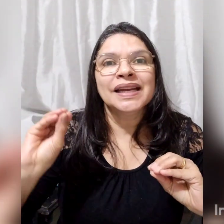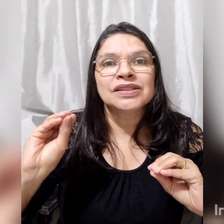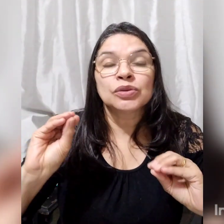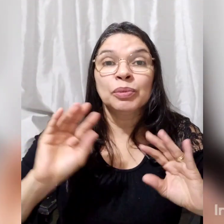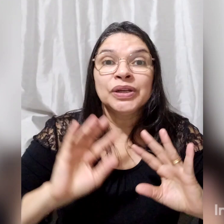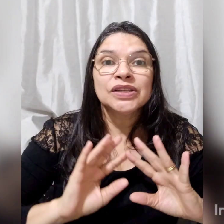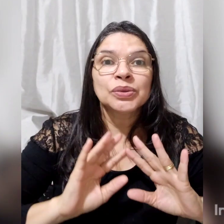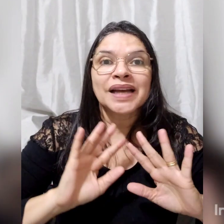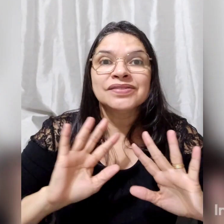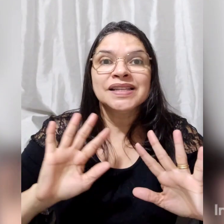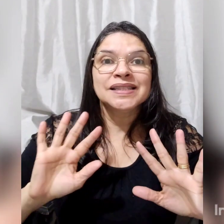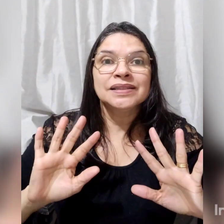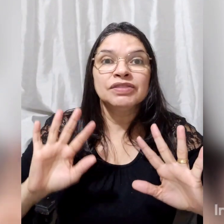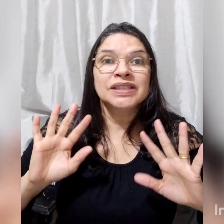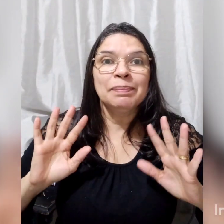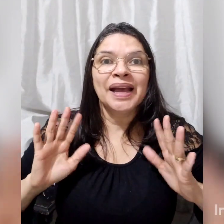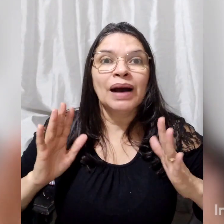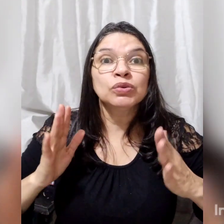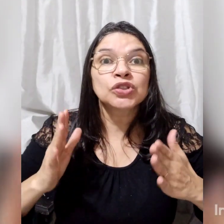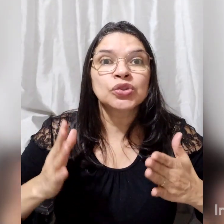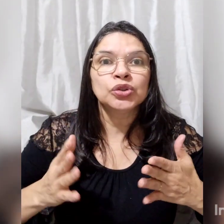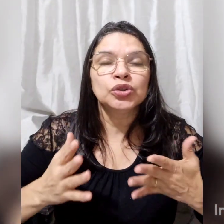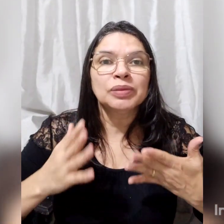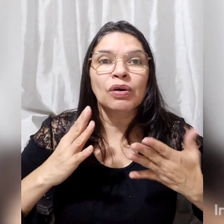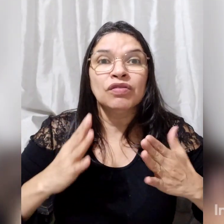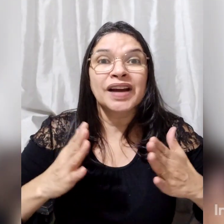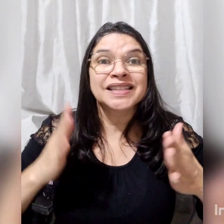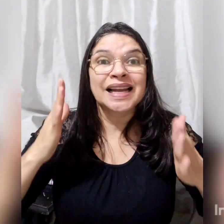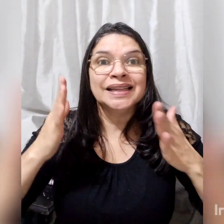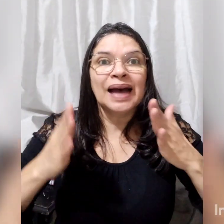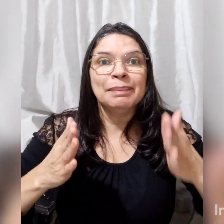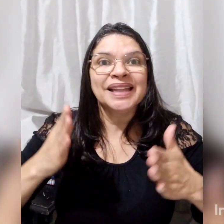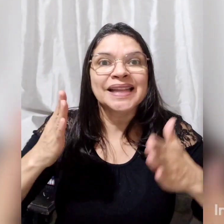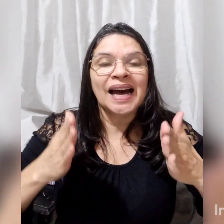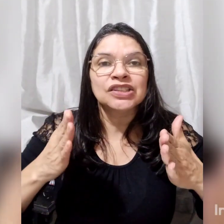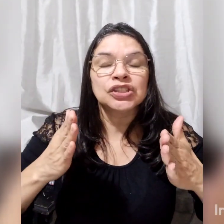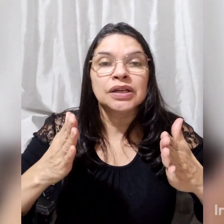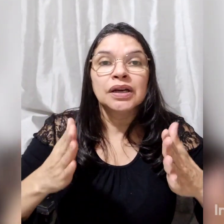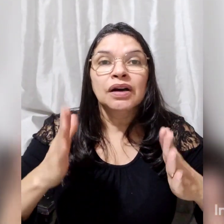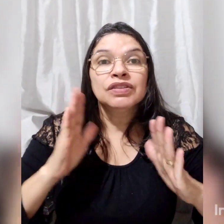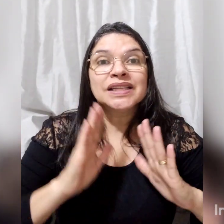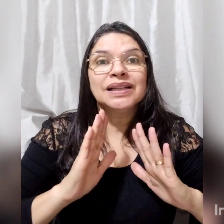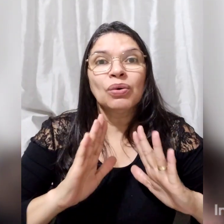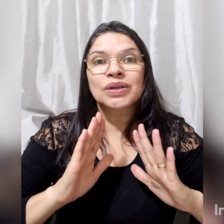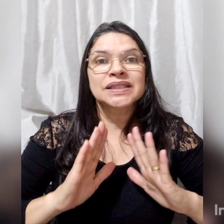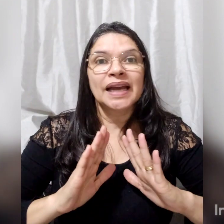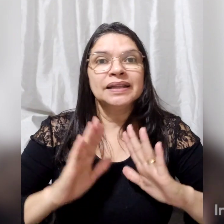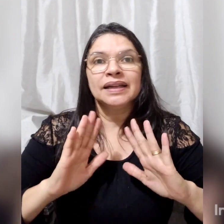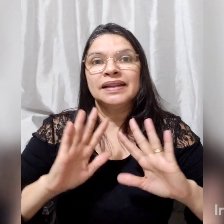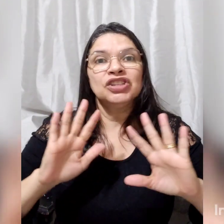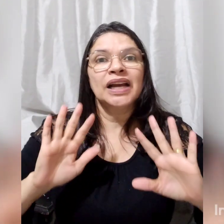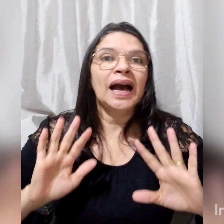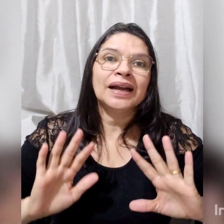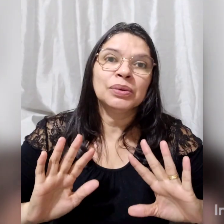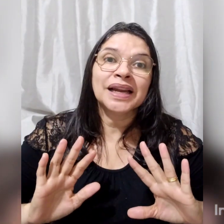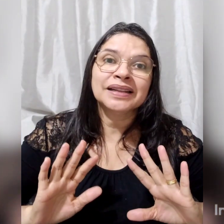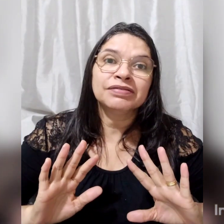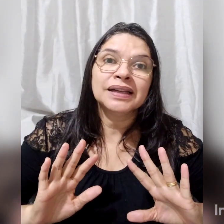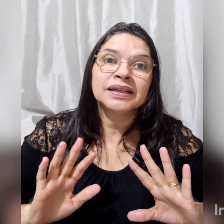contexto. Por isso que às vezes, se você pegar um surdo numa conversa ali na metade, você não consegue entender de cara o que ele está falando.